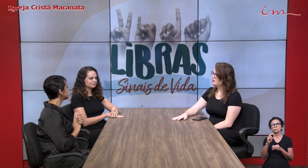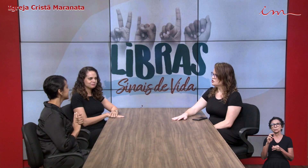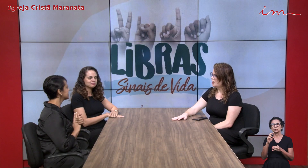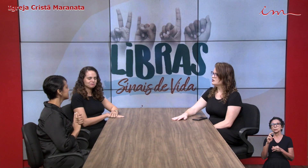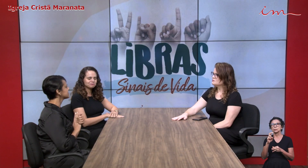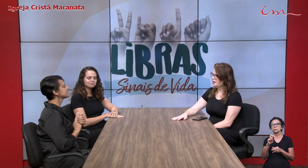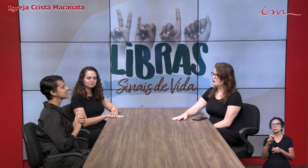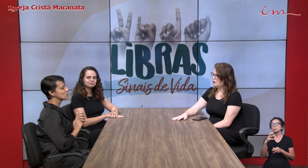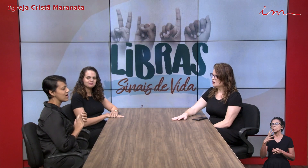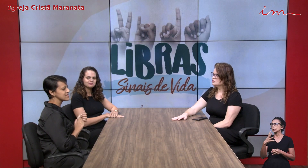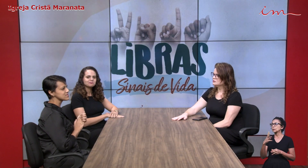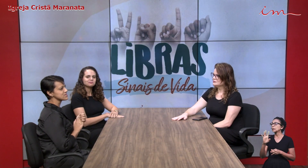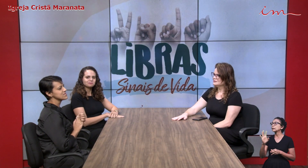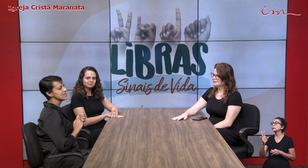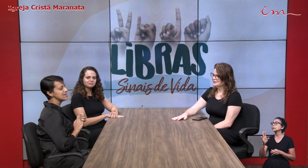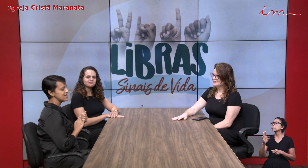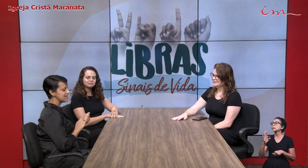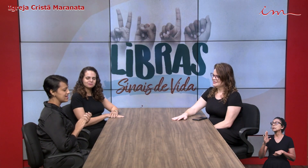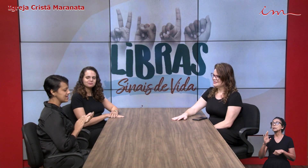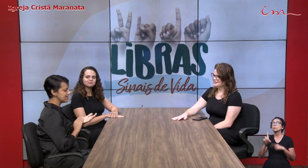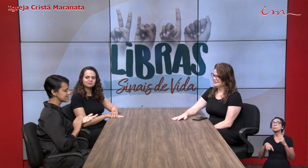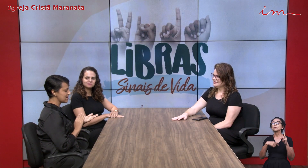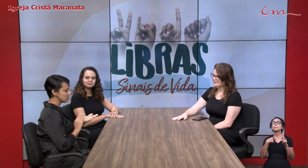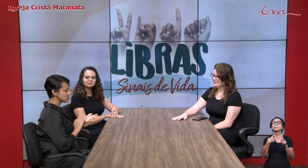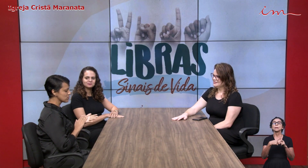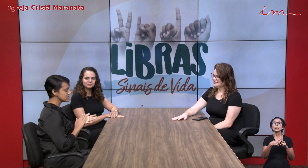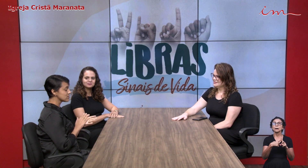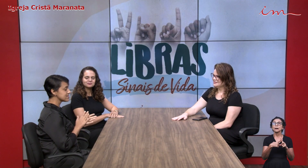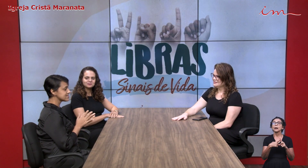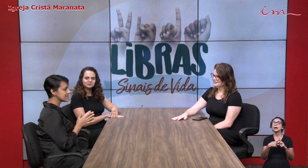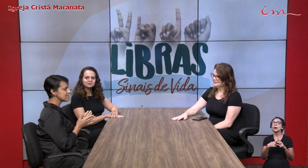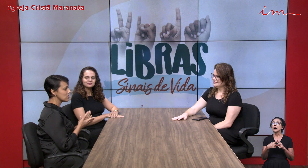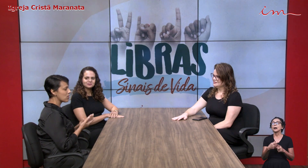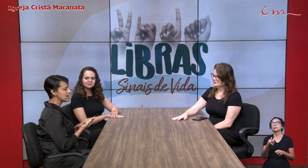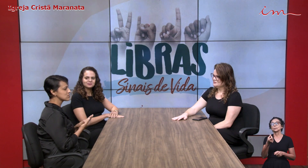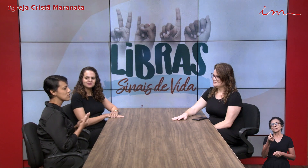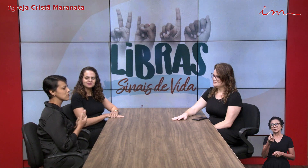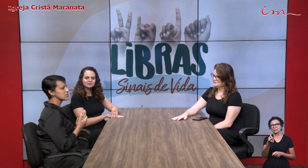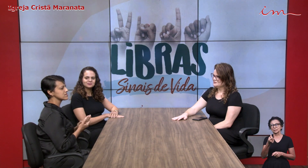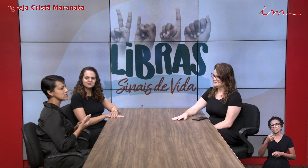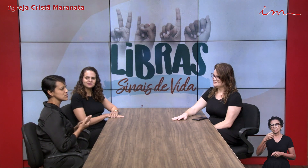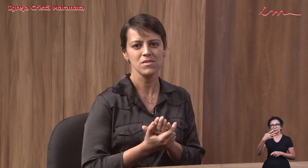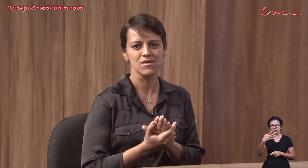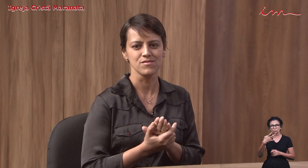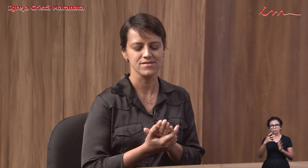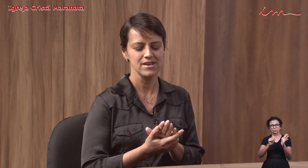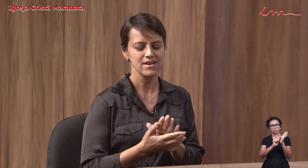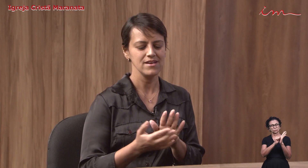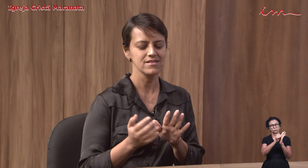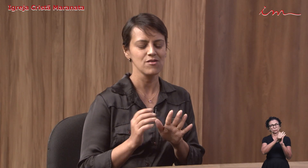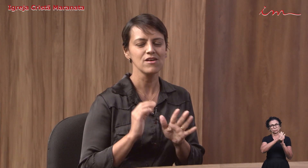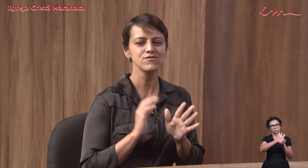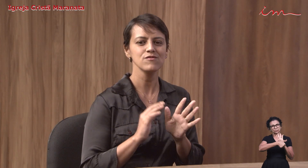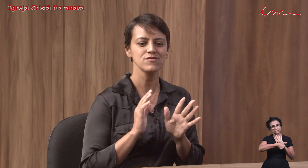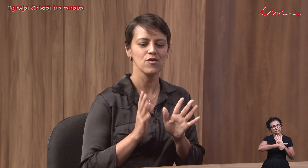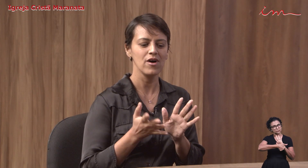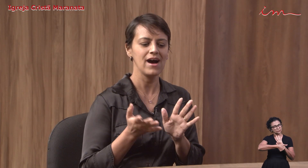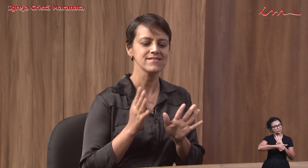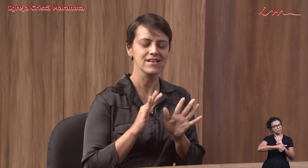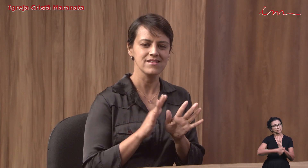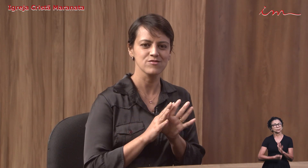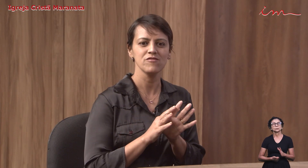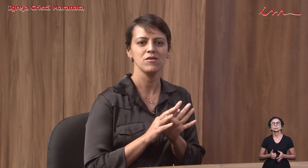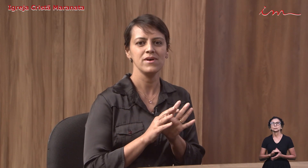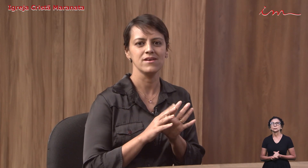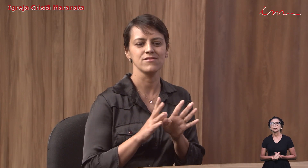Tem mais já. 64. Ao todo são 64 configurações de mãos. Então, não são só